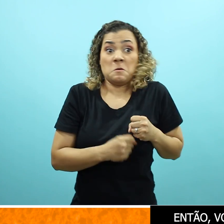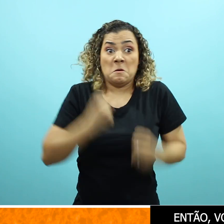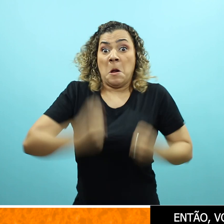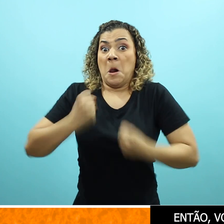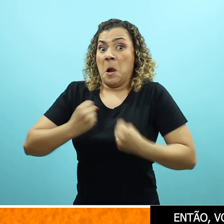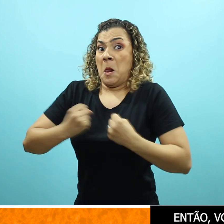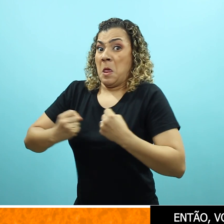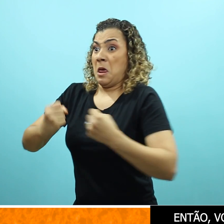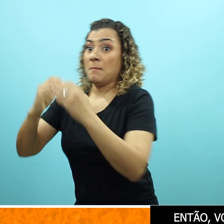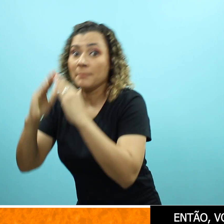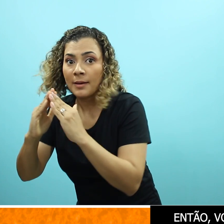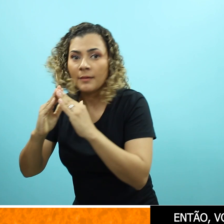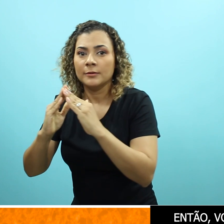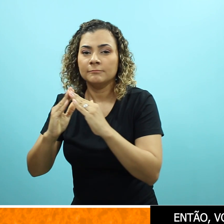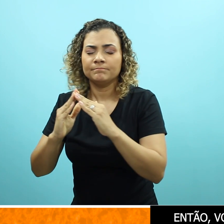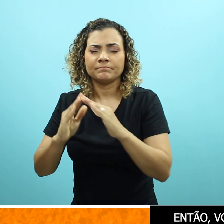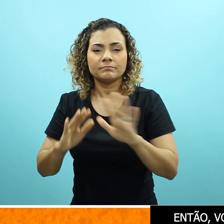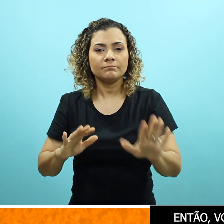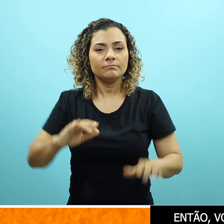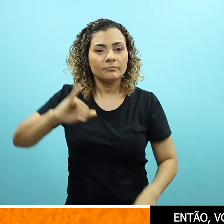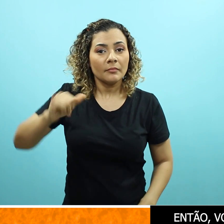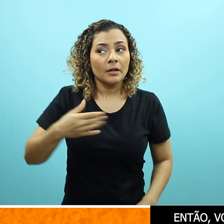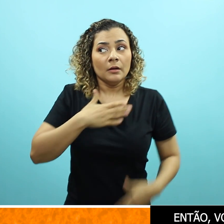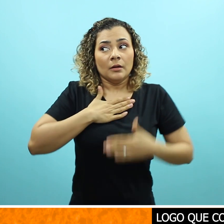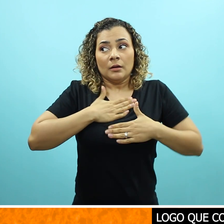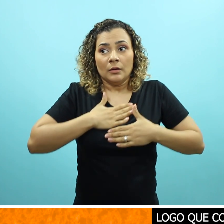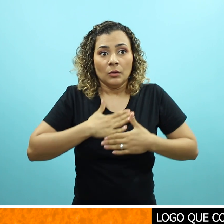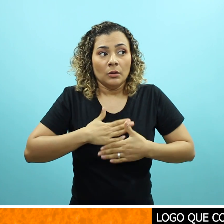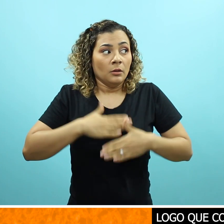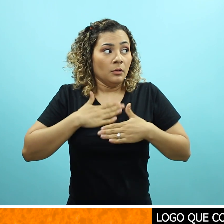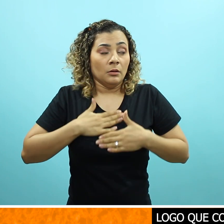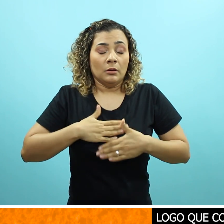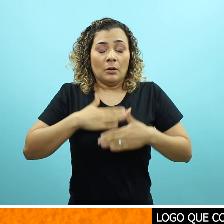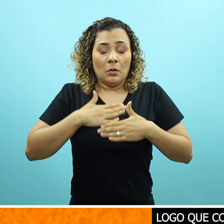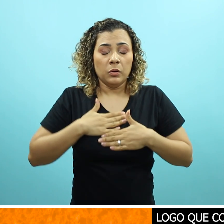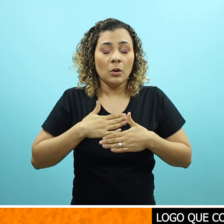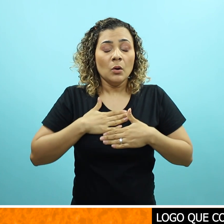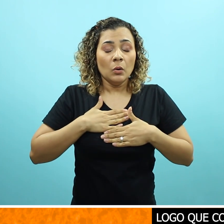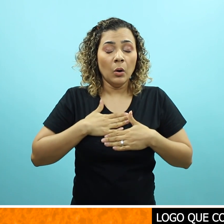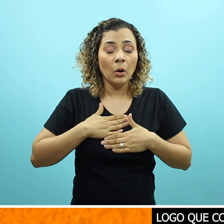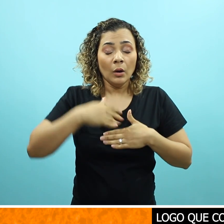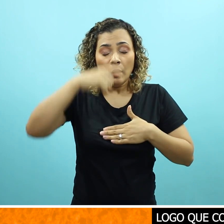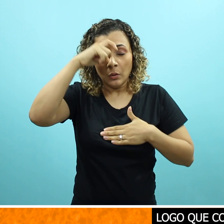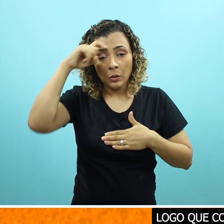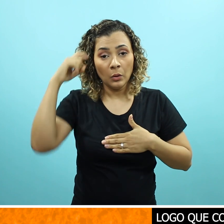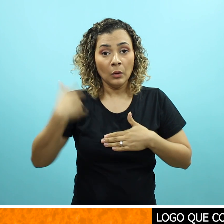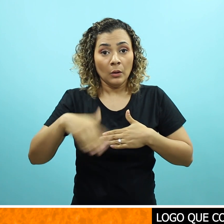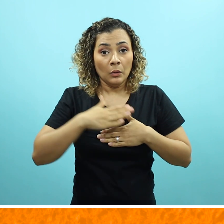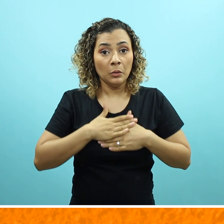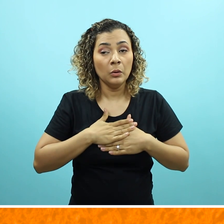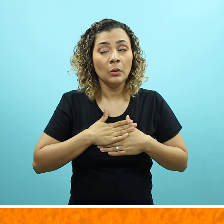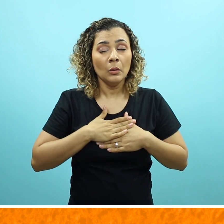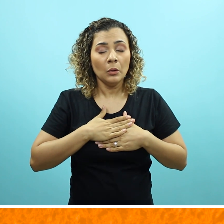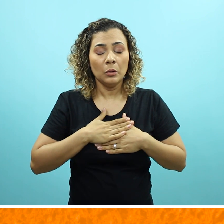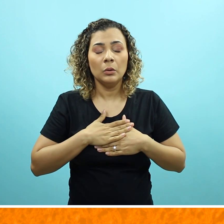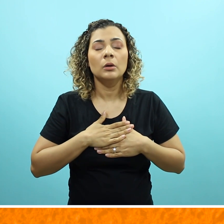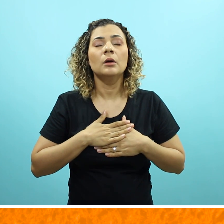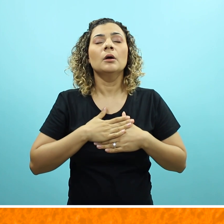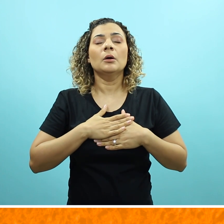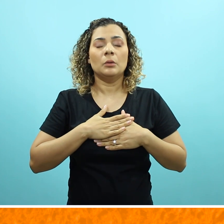Então, voltou correndo para casa. Logo que conseguiu recuperar a calma,